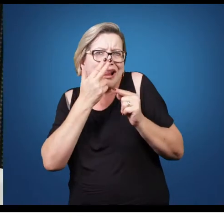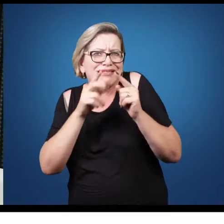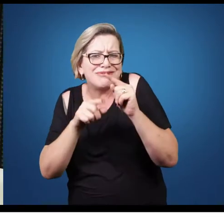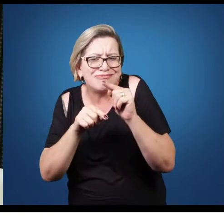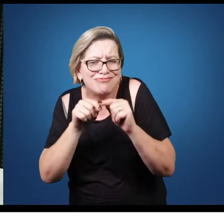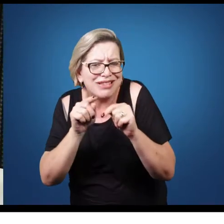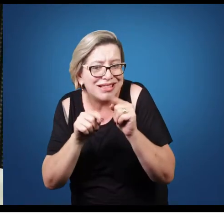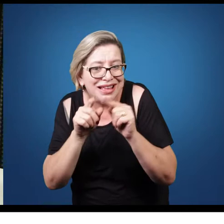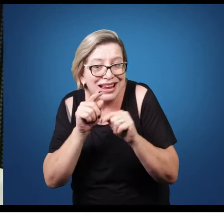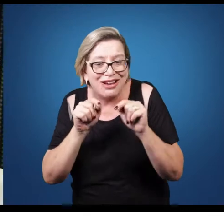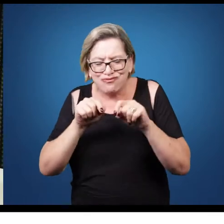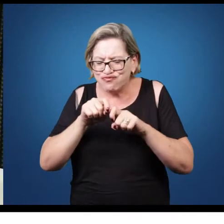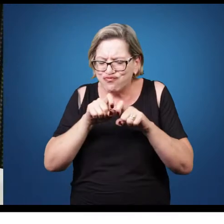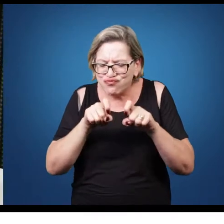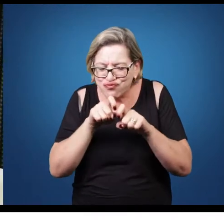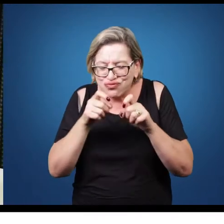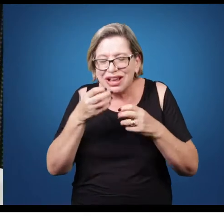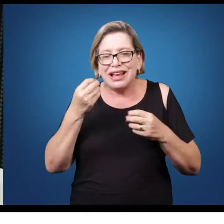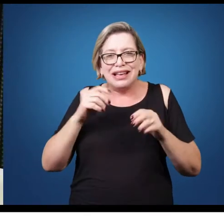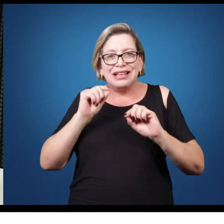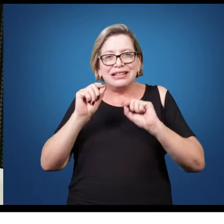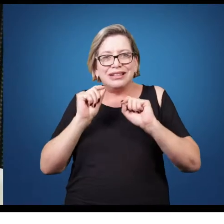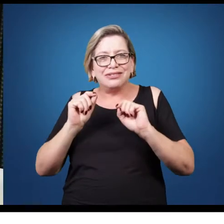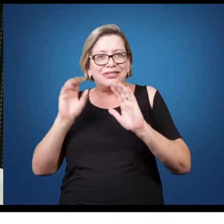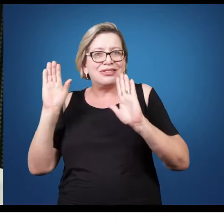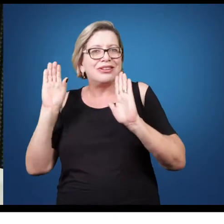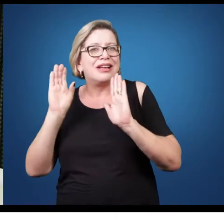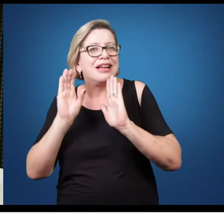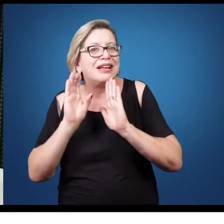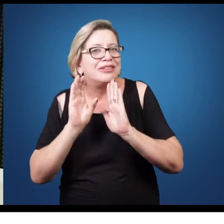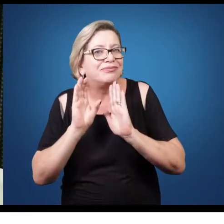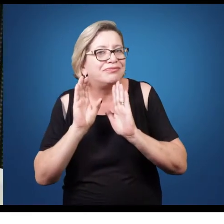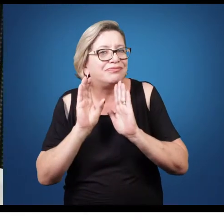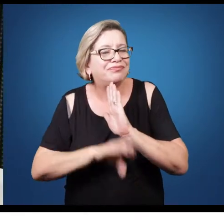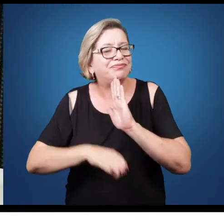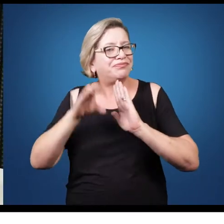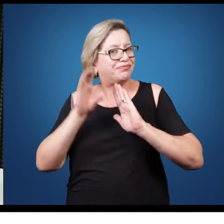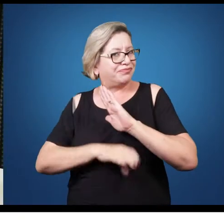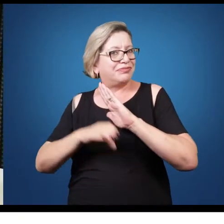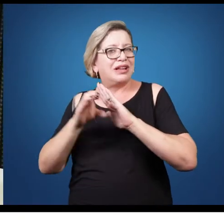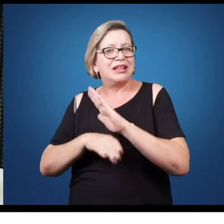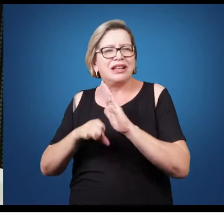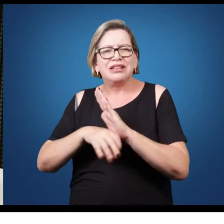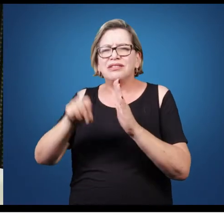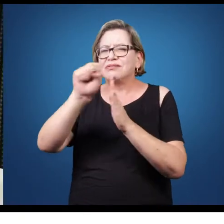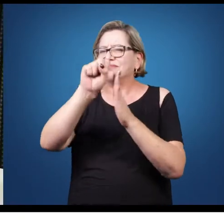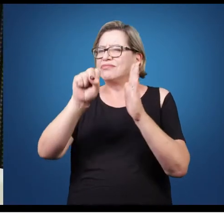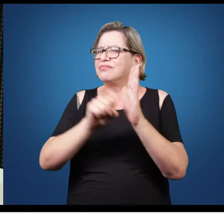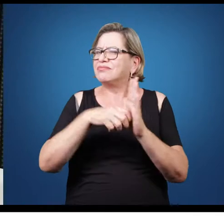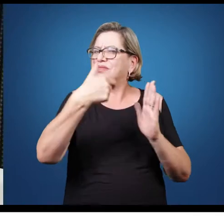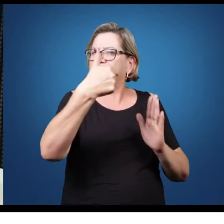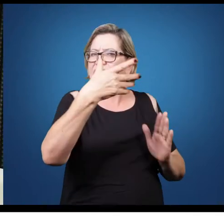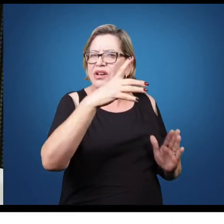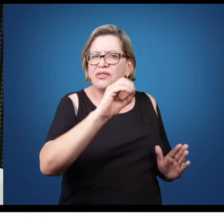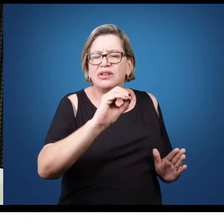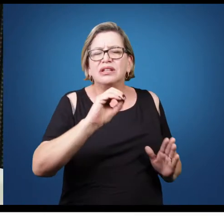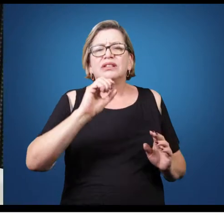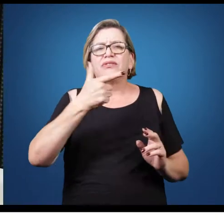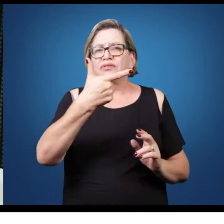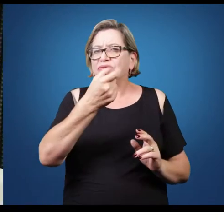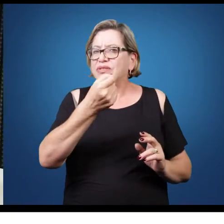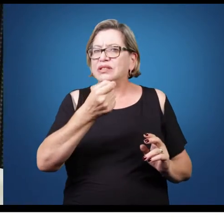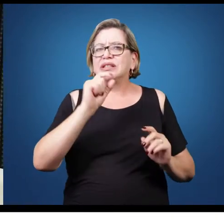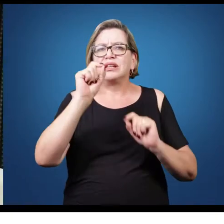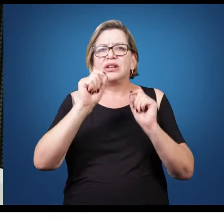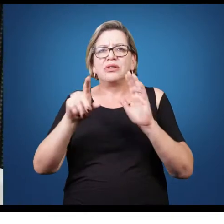edificação e evidentemente que para o capitalismo sobretudo o capitalismo da primeira metade do século 20 até grande para a segunda metade foi